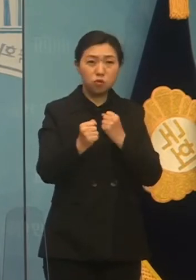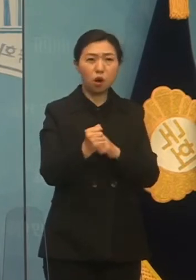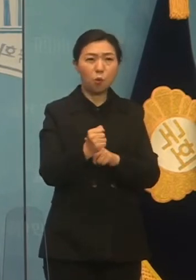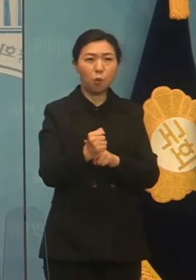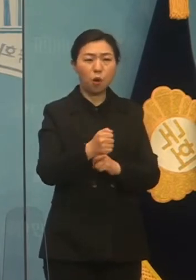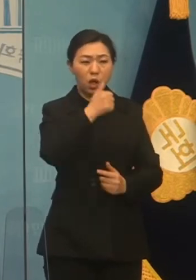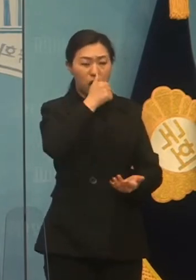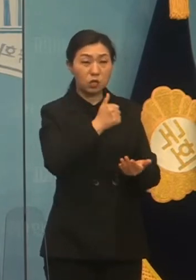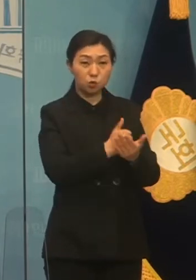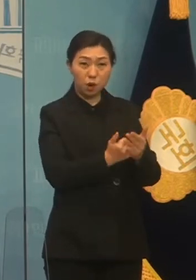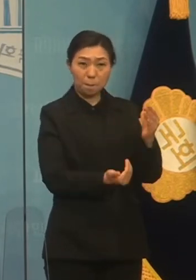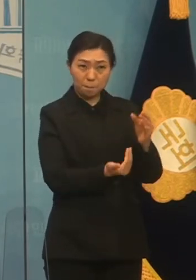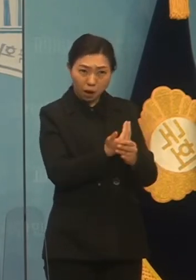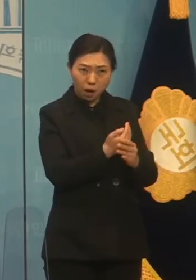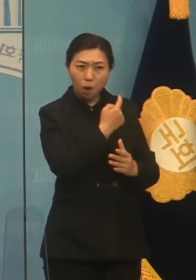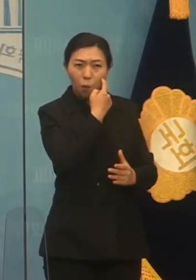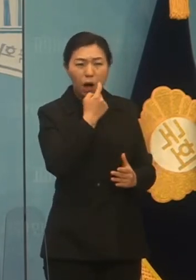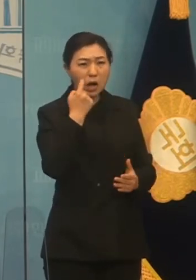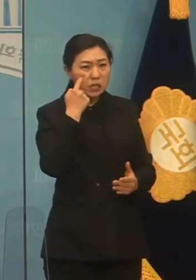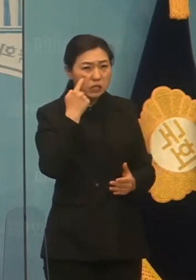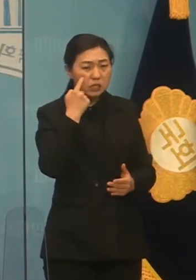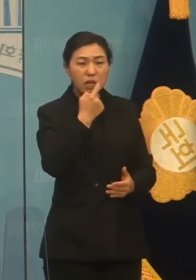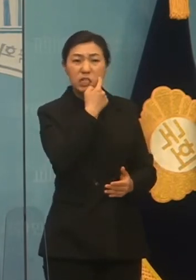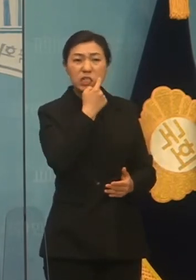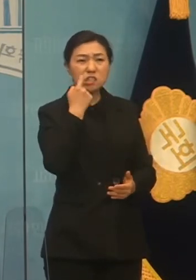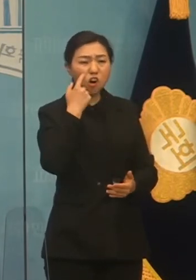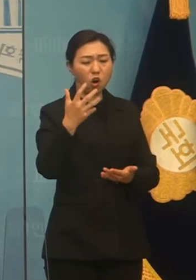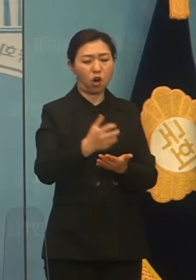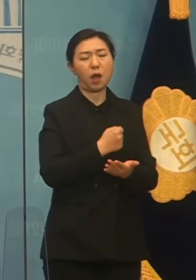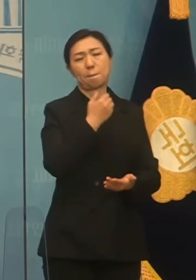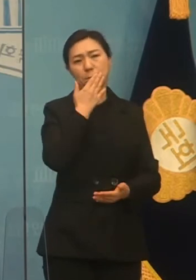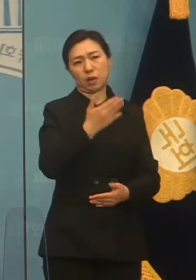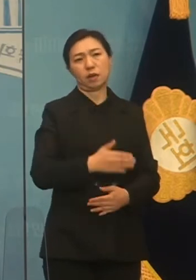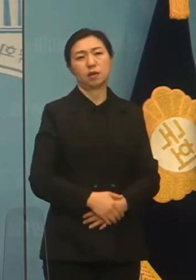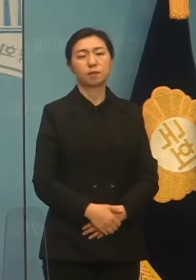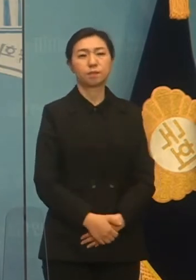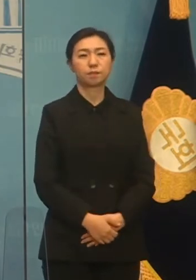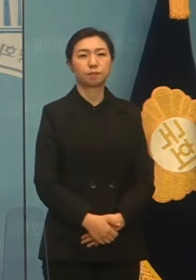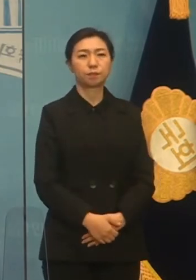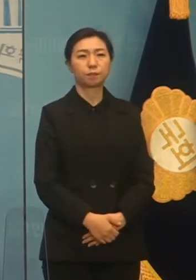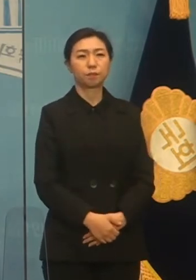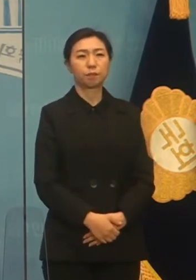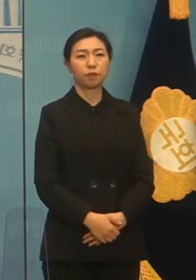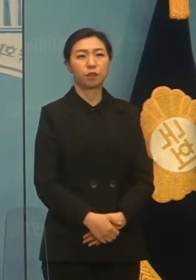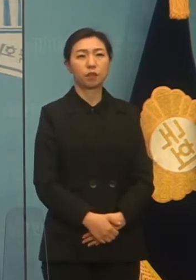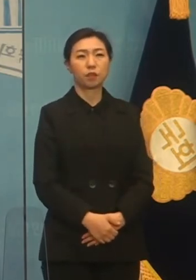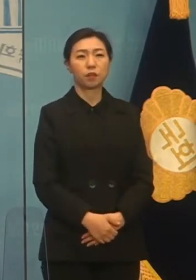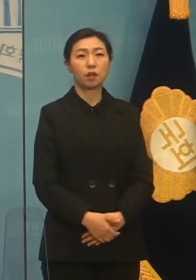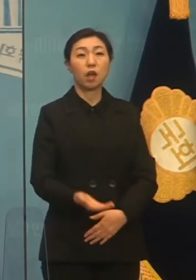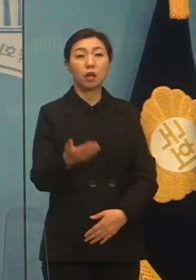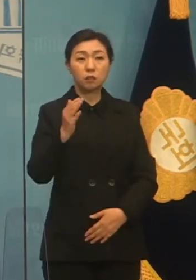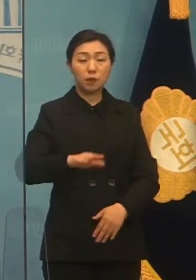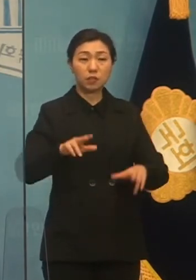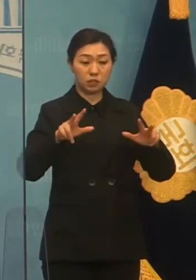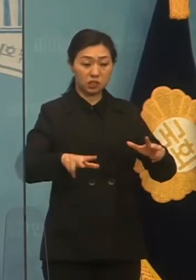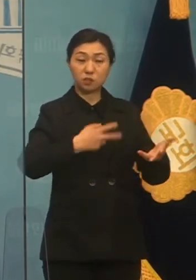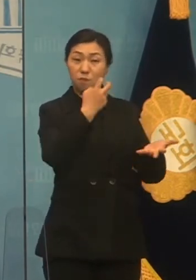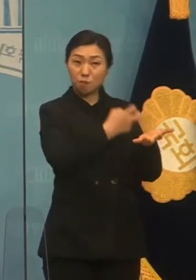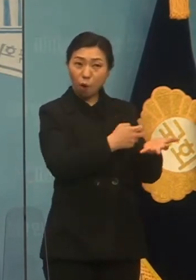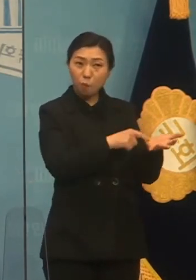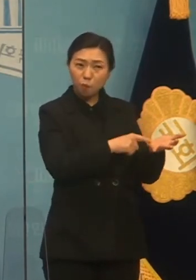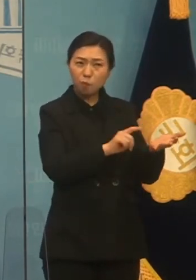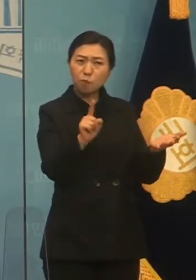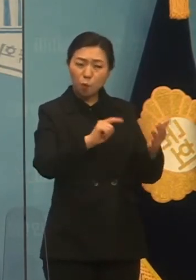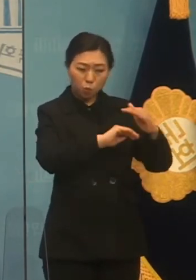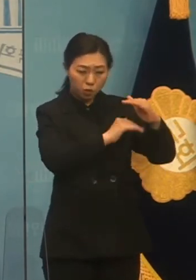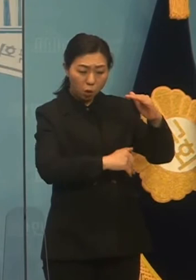확정을 위한 새로운 정부의 확보가 얼마든지 가능합니다. 그럼에도 현행법과 같이